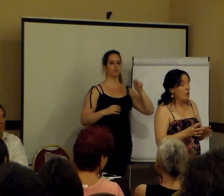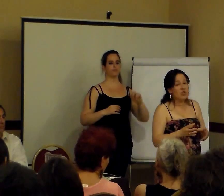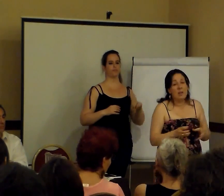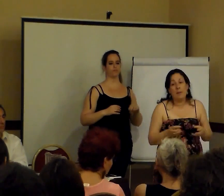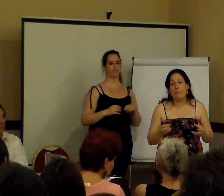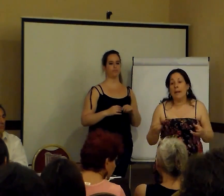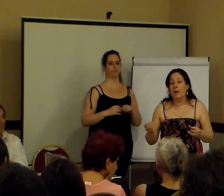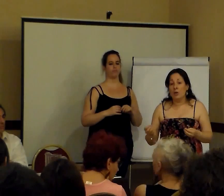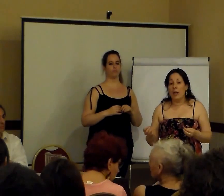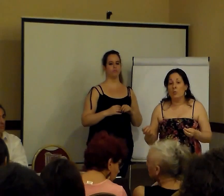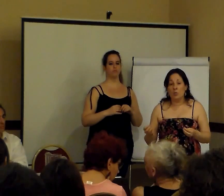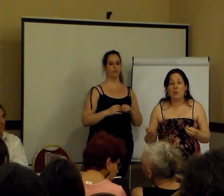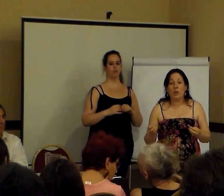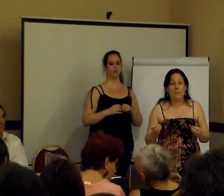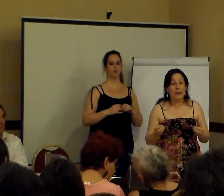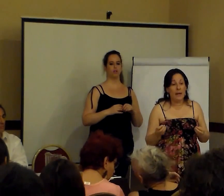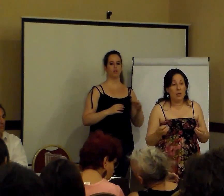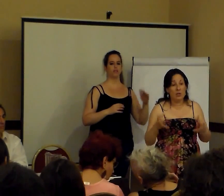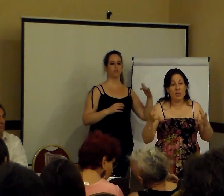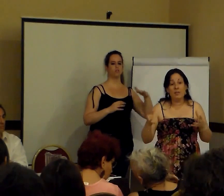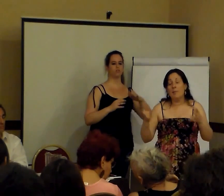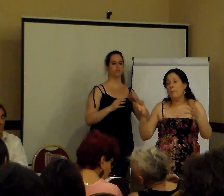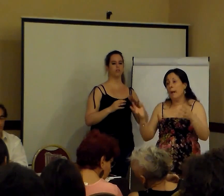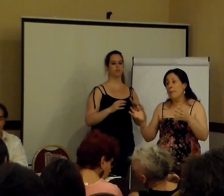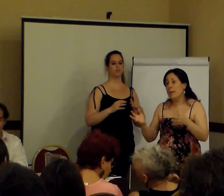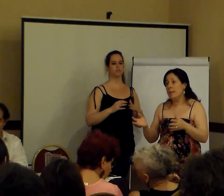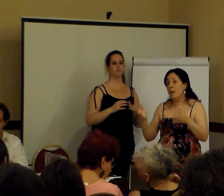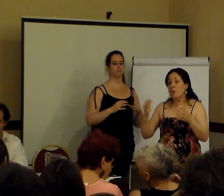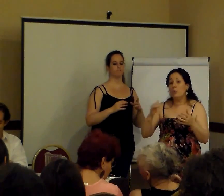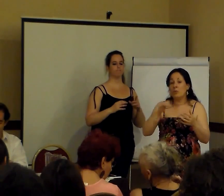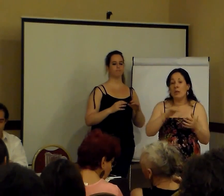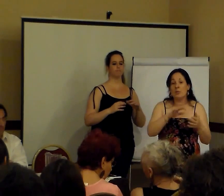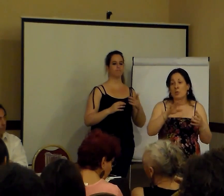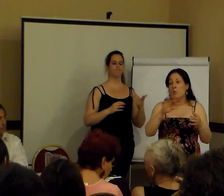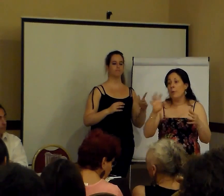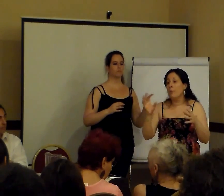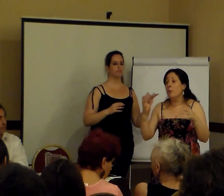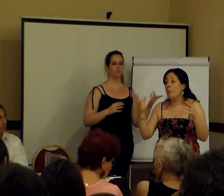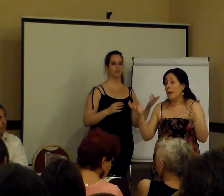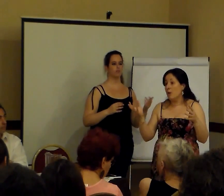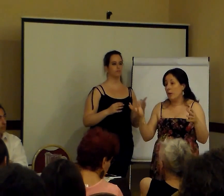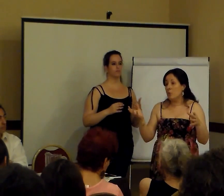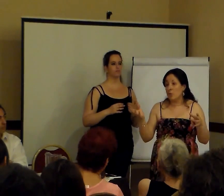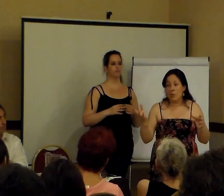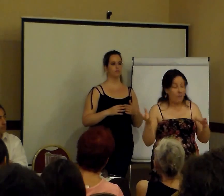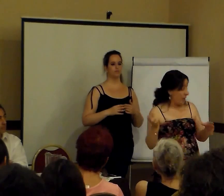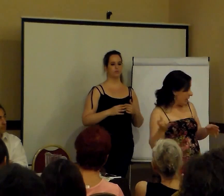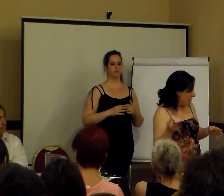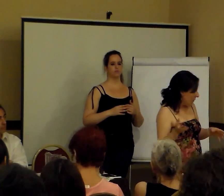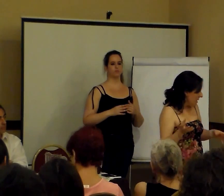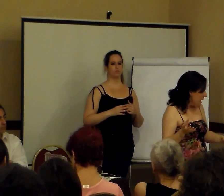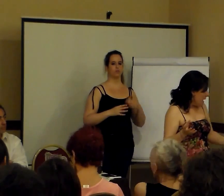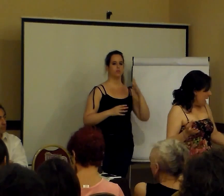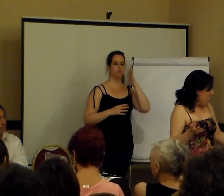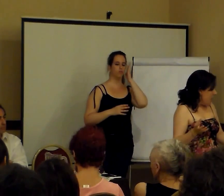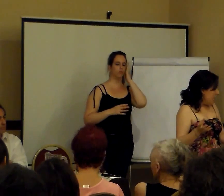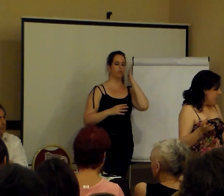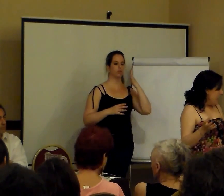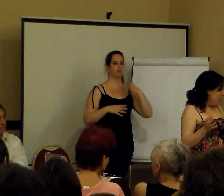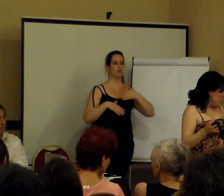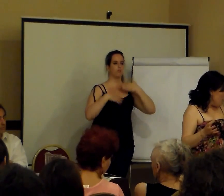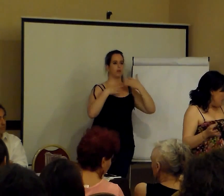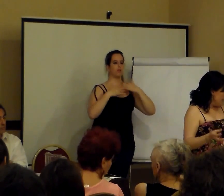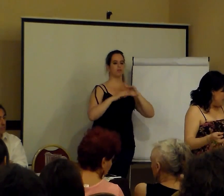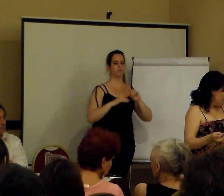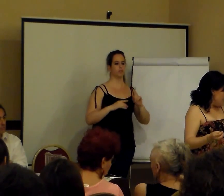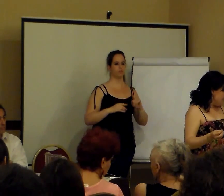estas ondas no sirven para lograr un sueño reparador, ¿sí? Sirven para meditar o inducir al sueño, pero no para lograr un sueño reparador.